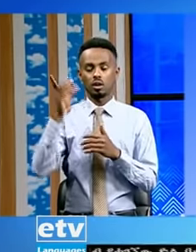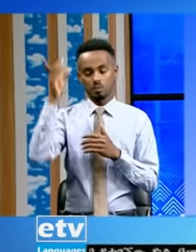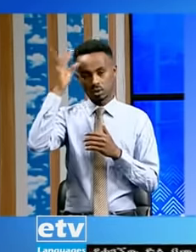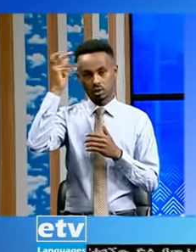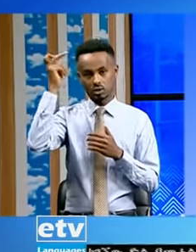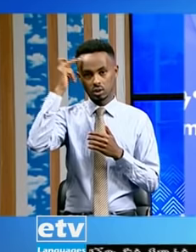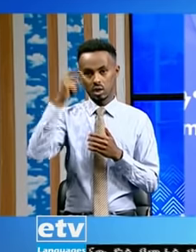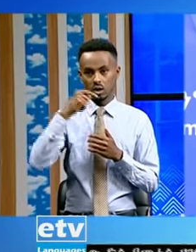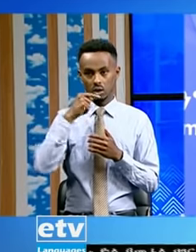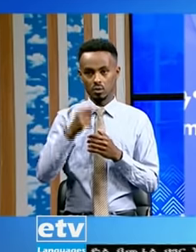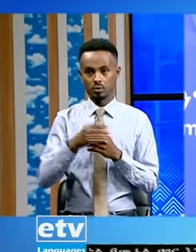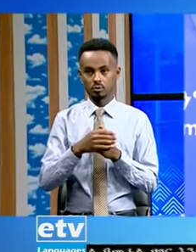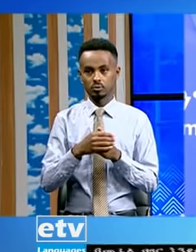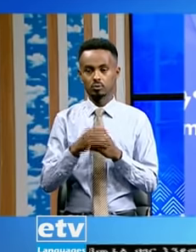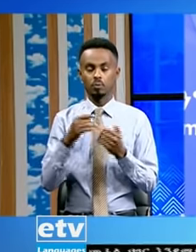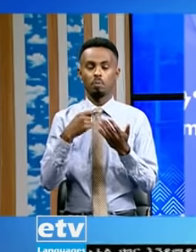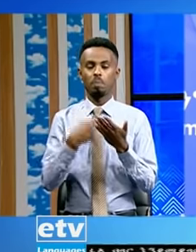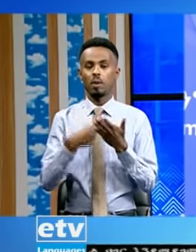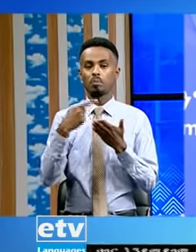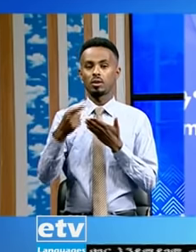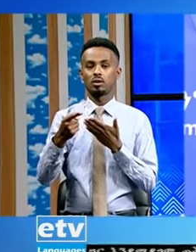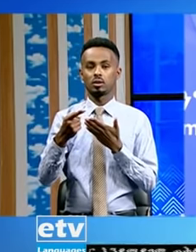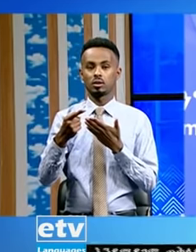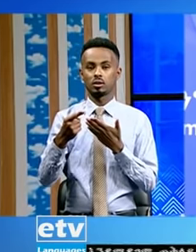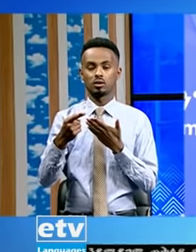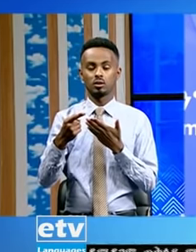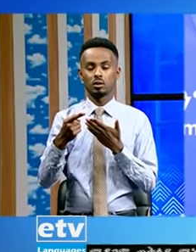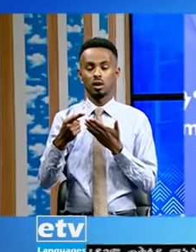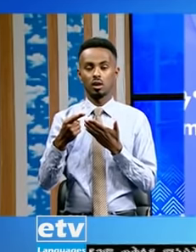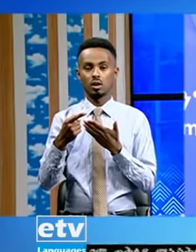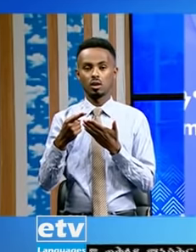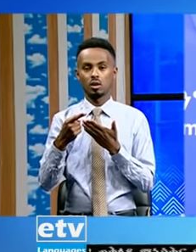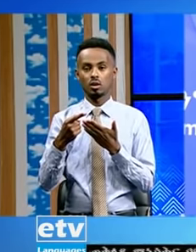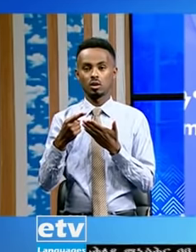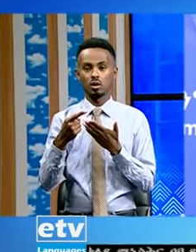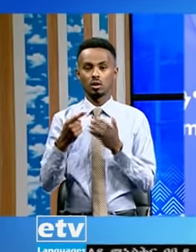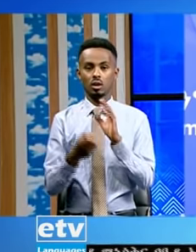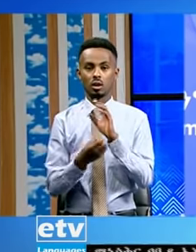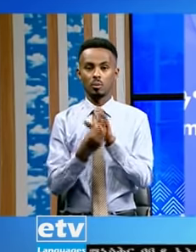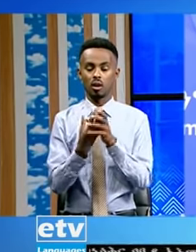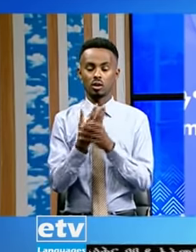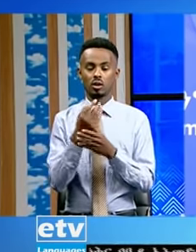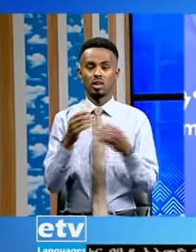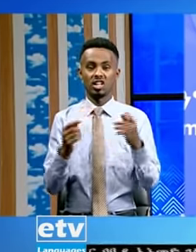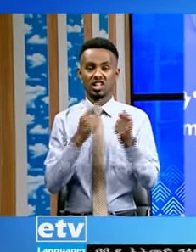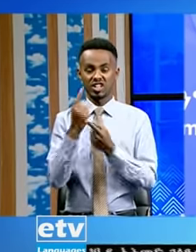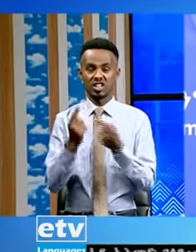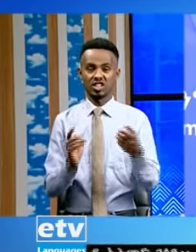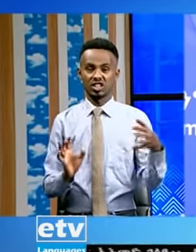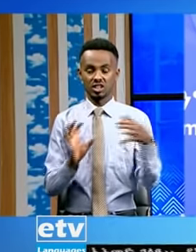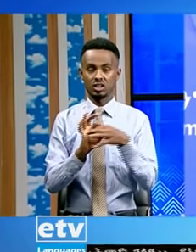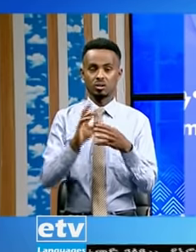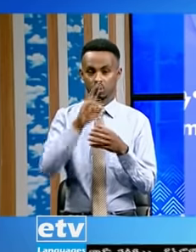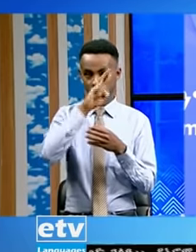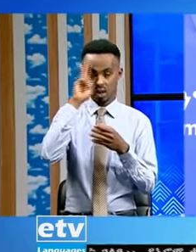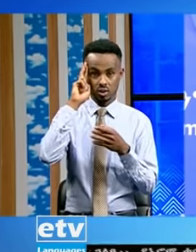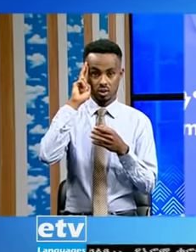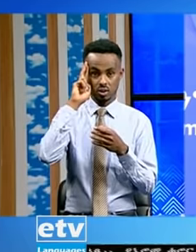ደንሲሳ ይናገራሉ። በዚህ የግሪን ሌንስ የልማት የንግድ ትስስር ምክንያት